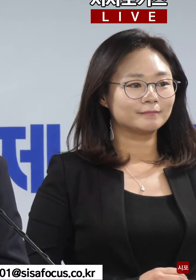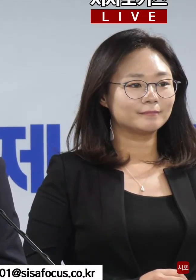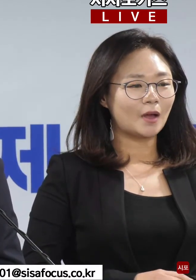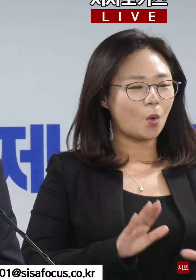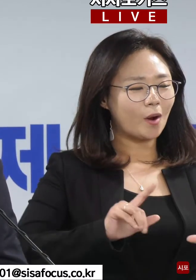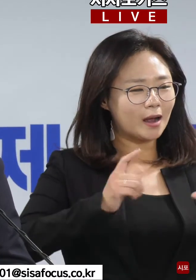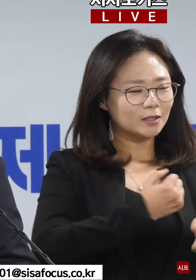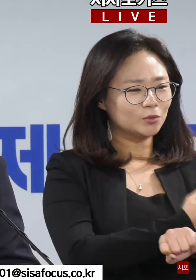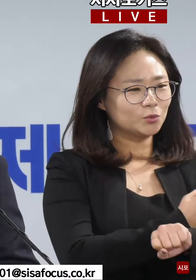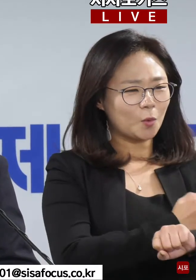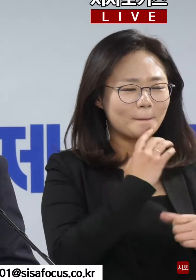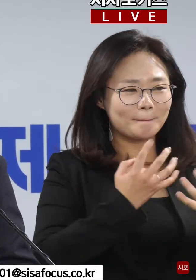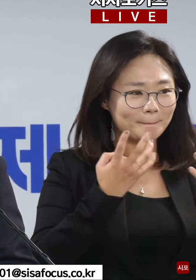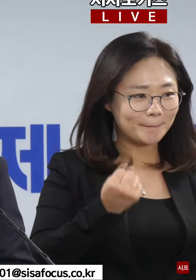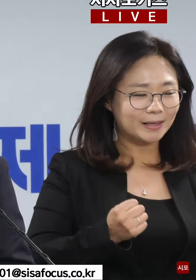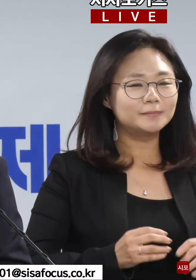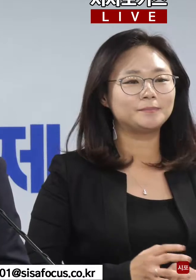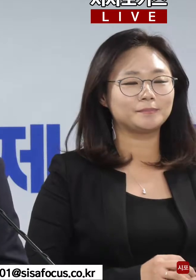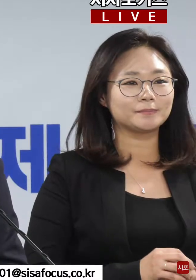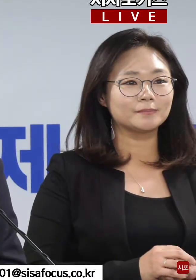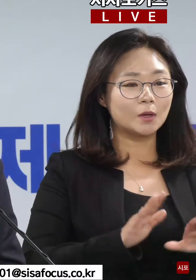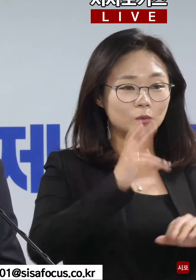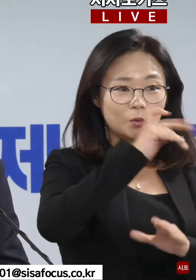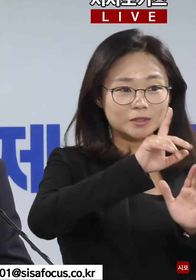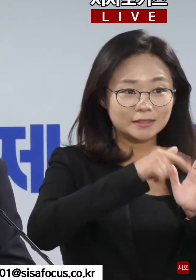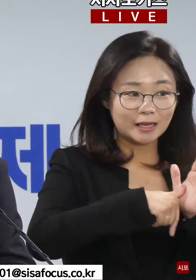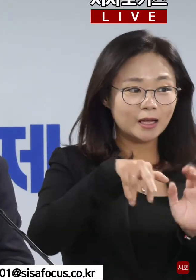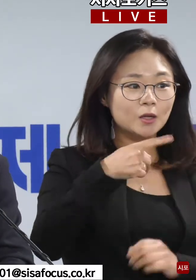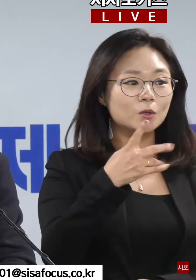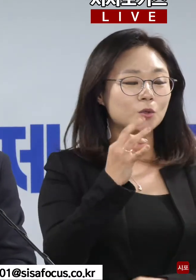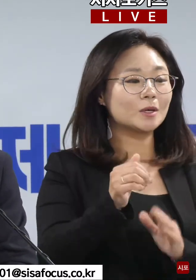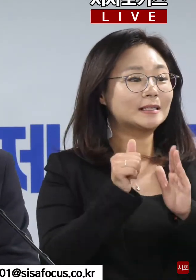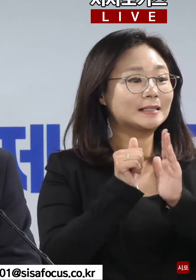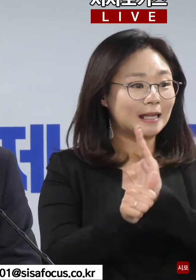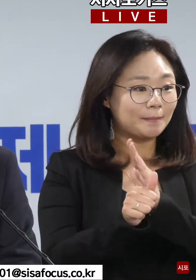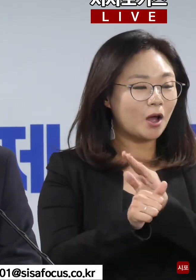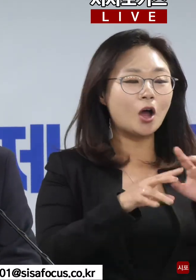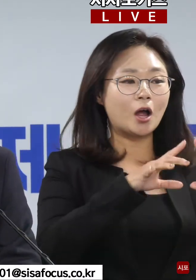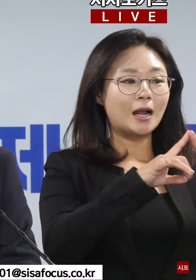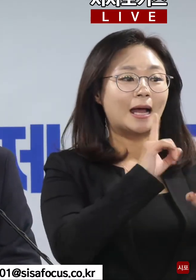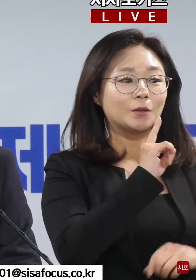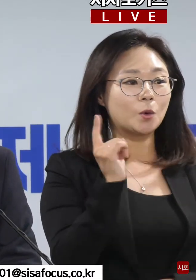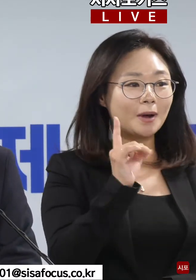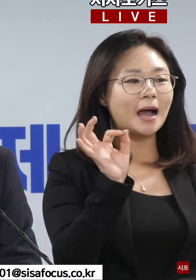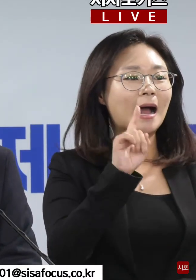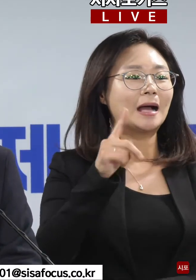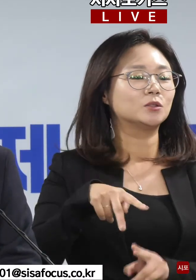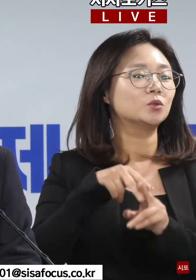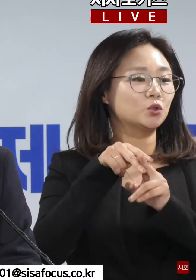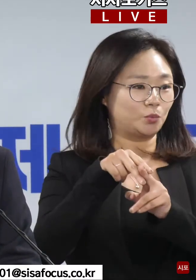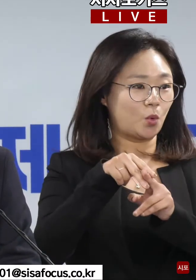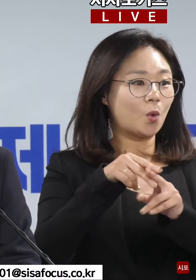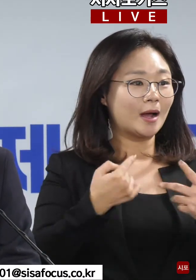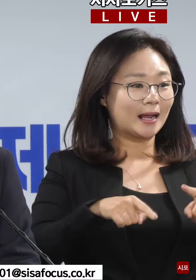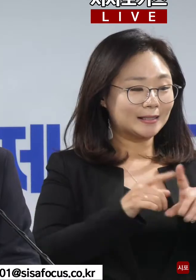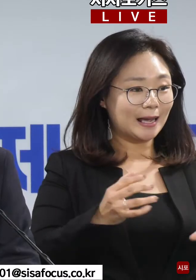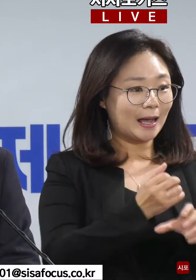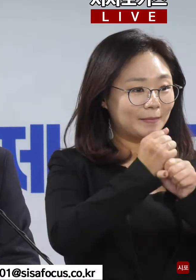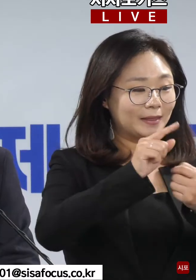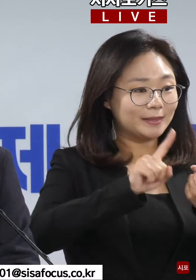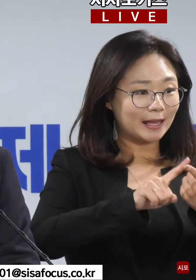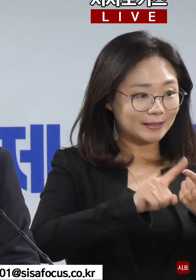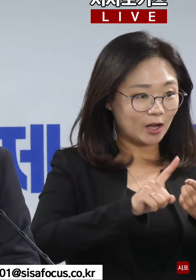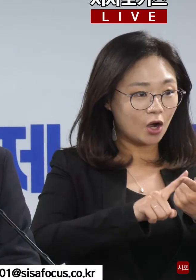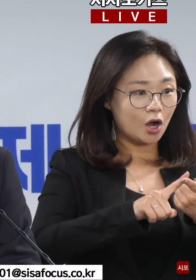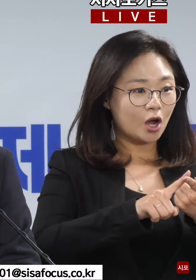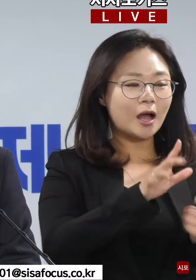수고 많으셨습니다. 오늘 오전에 송영길 대표님께서 라디오에서 안철수 후보의 단일화에 대해서